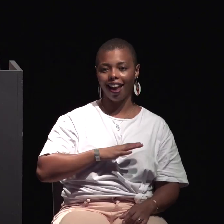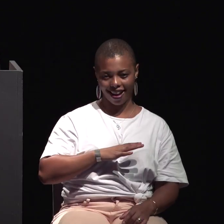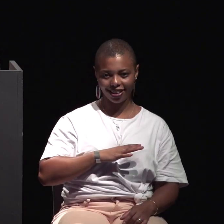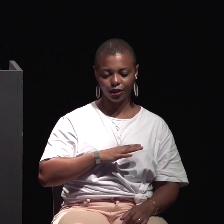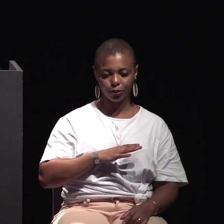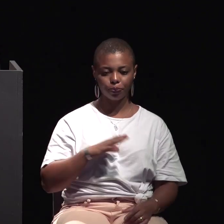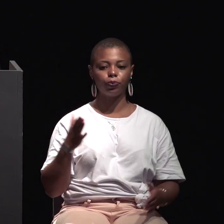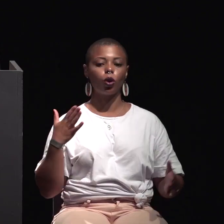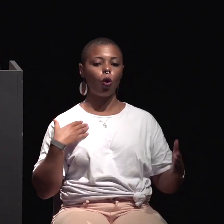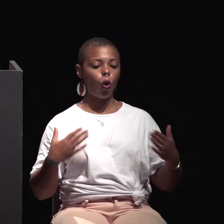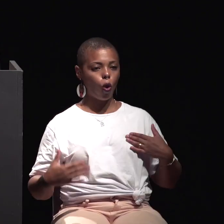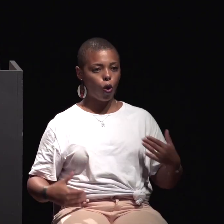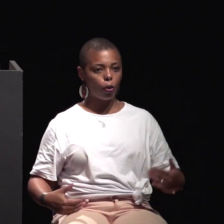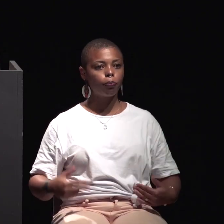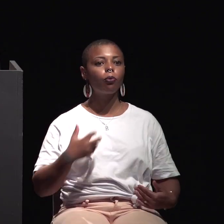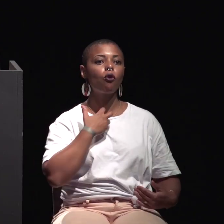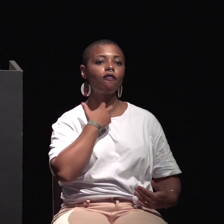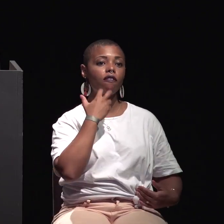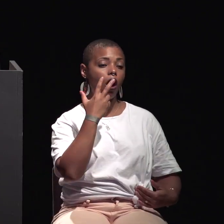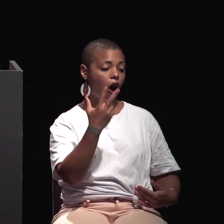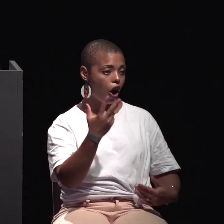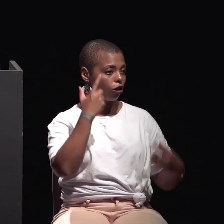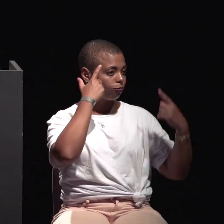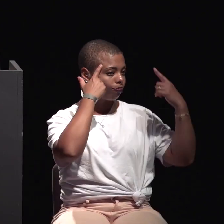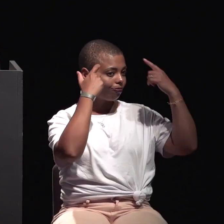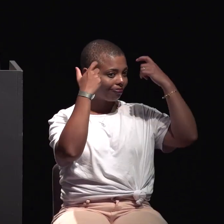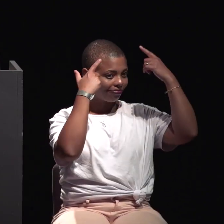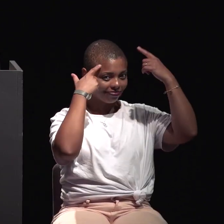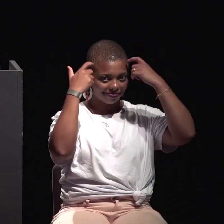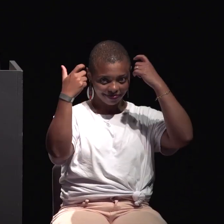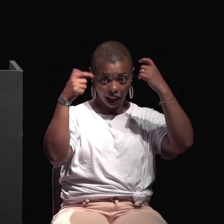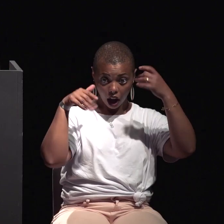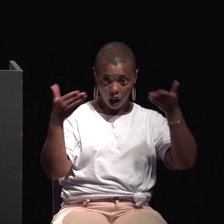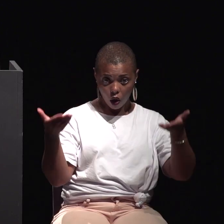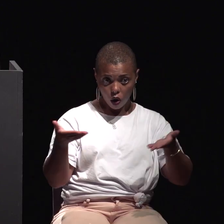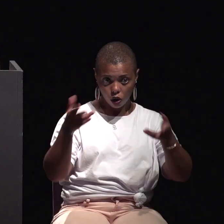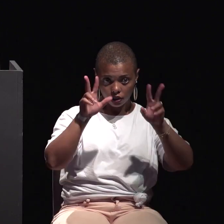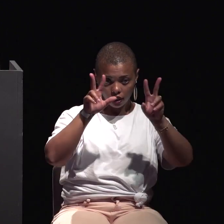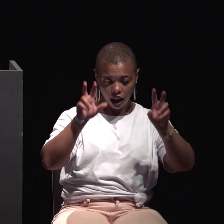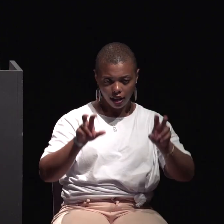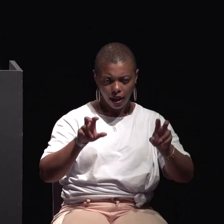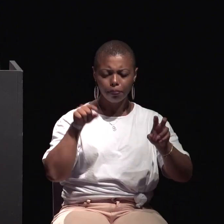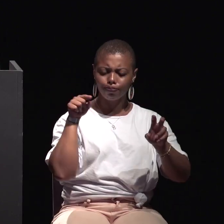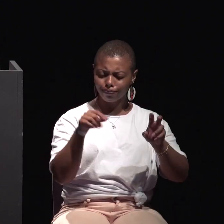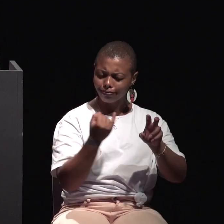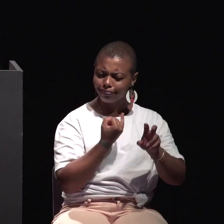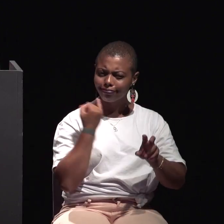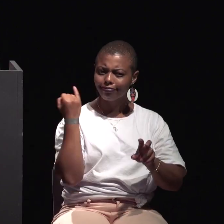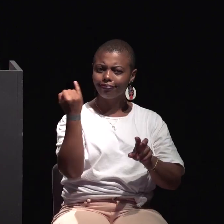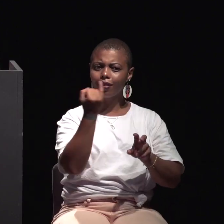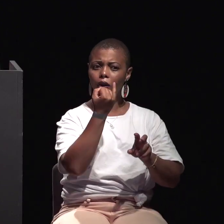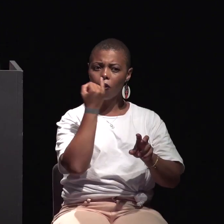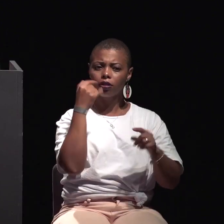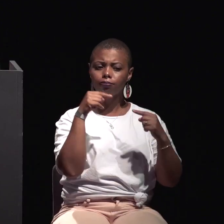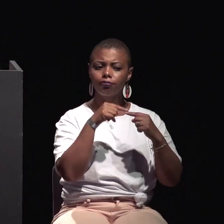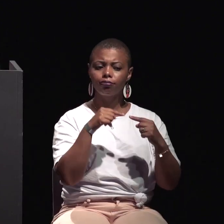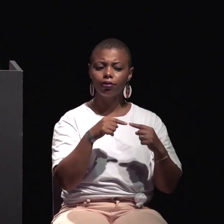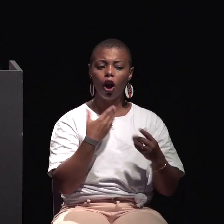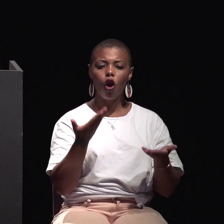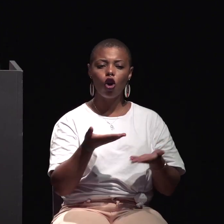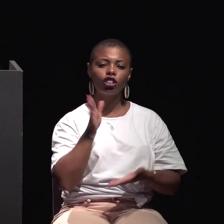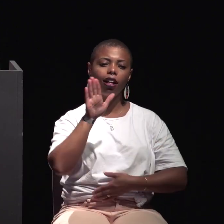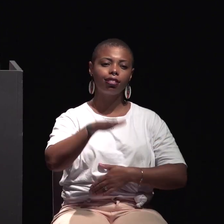Corpo, voz e criação. Essa é a temática de hoje e é muito pertinente para a conversa que vamos ter agora à